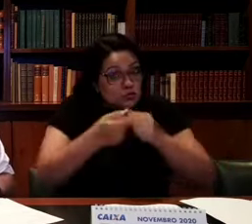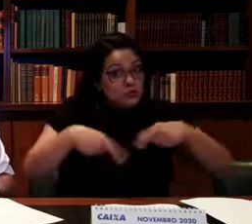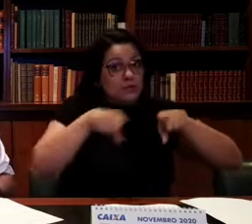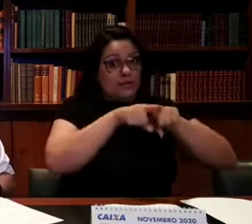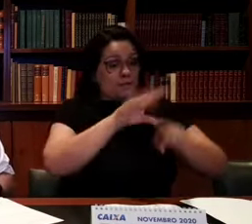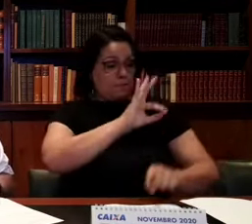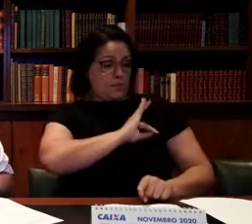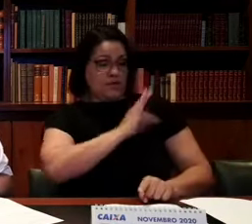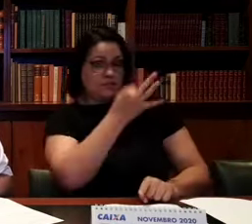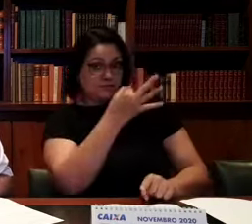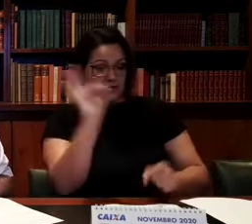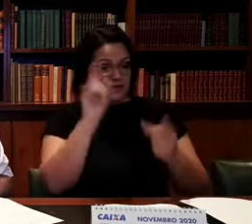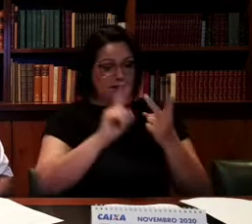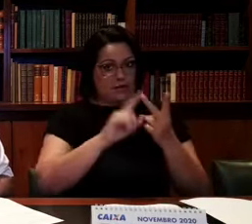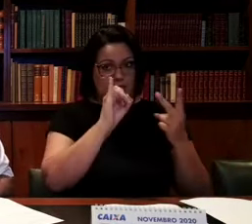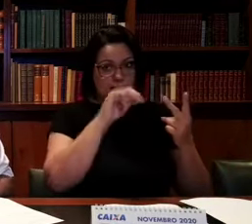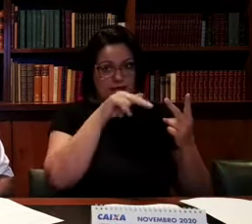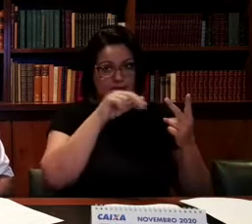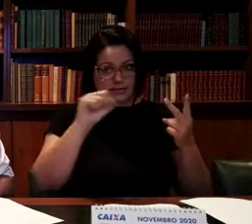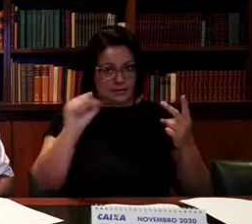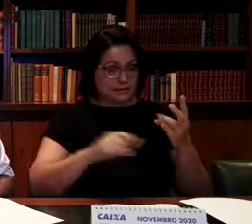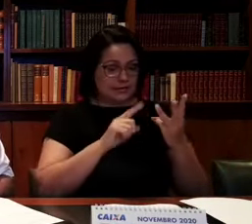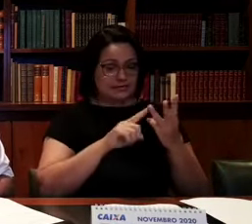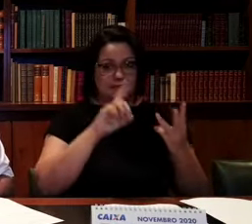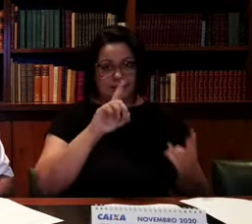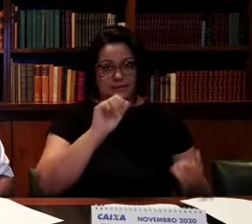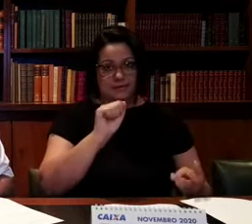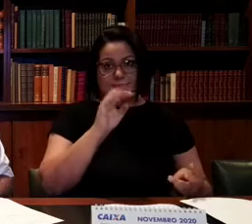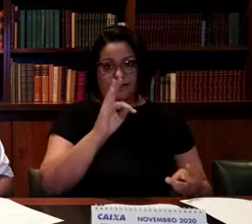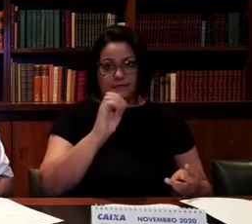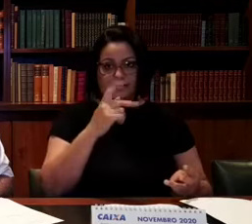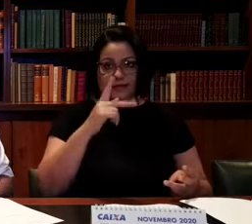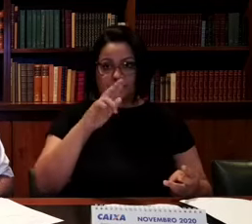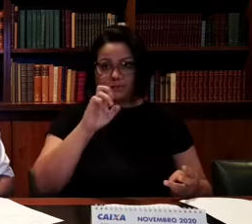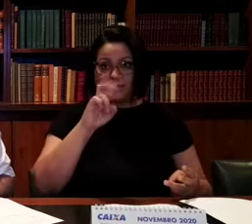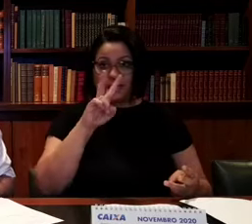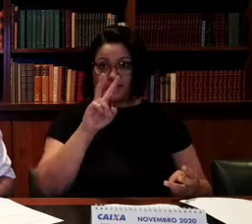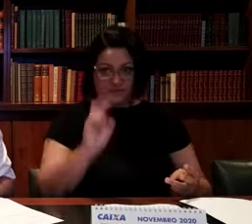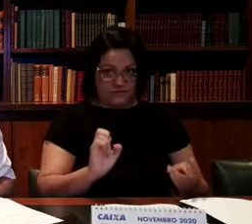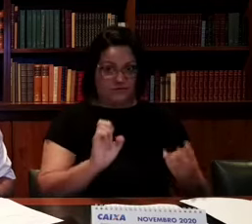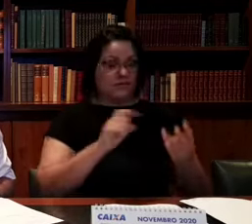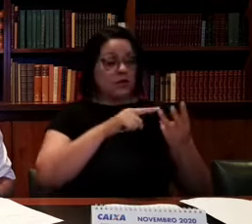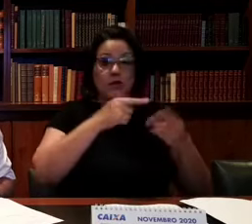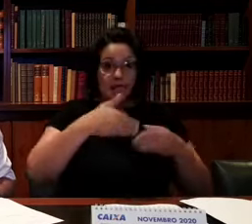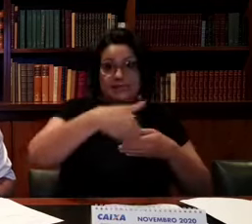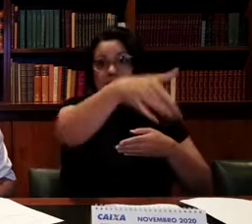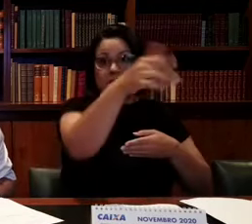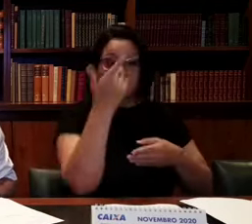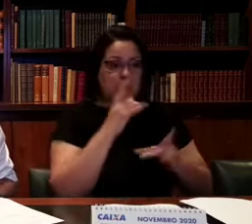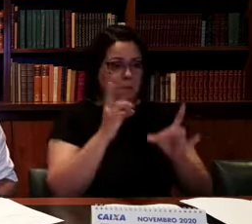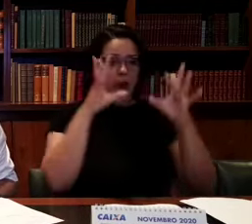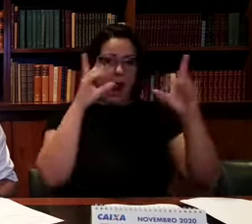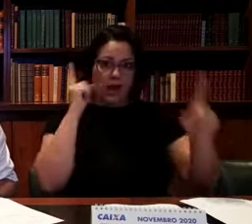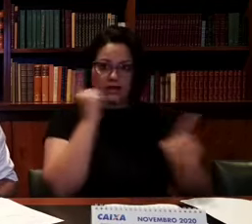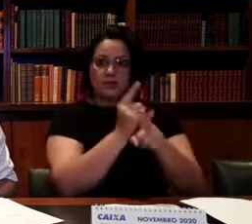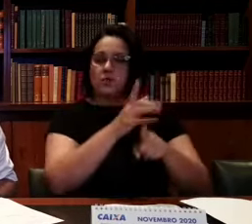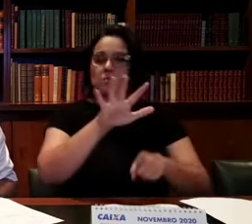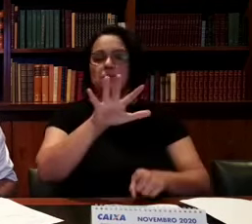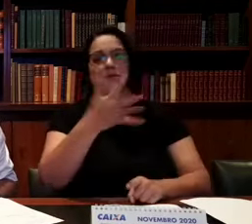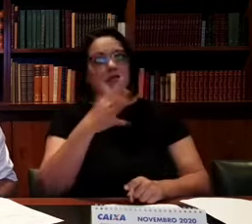o INSS EA Dataprev esse ano nós conseguimos é identificar